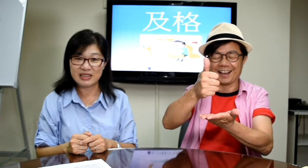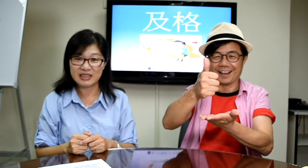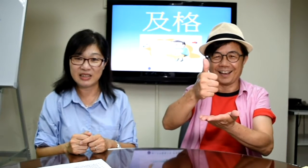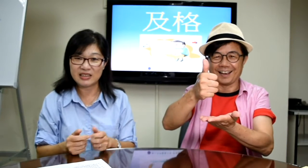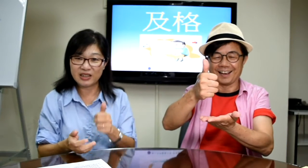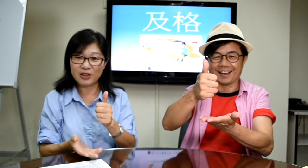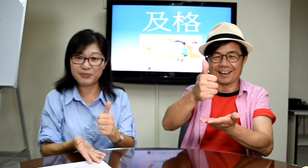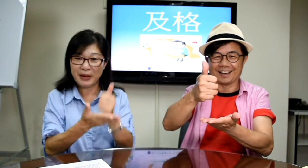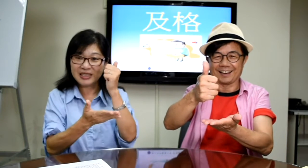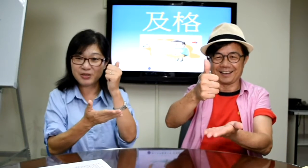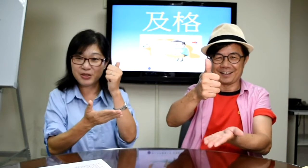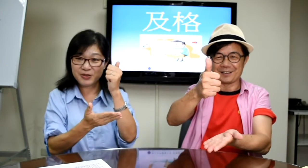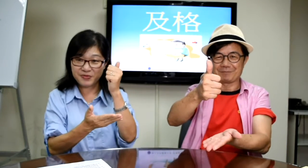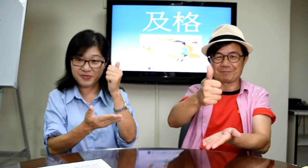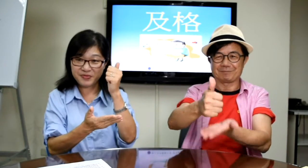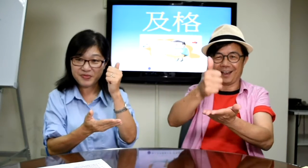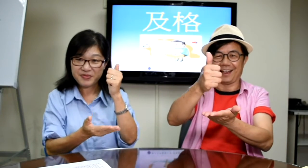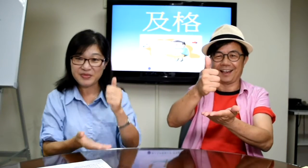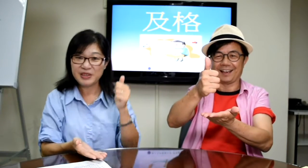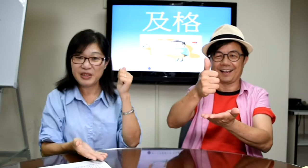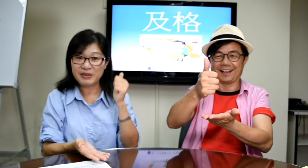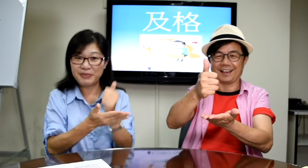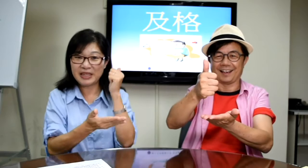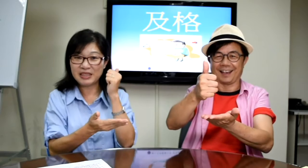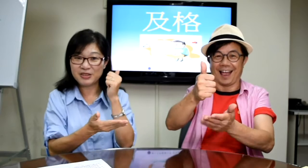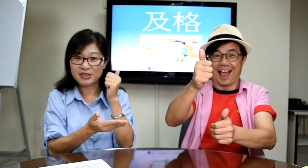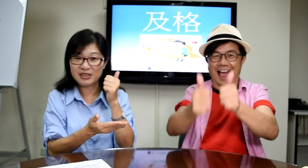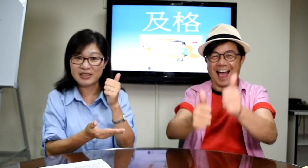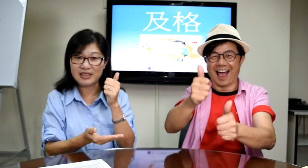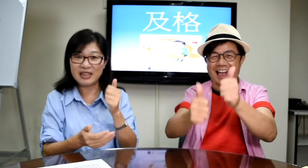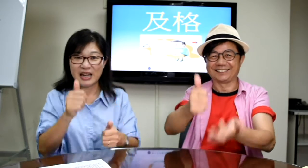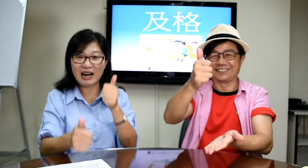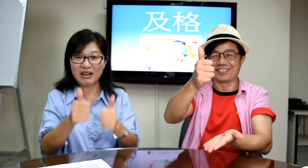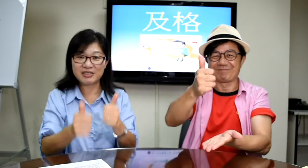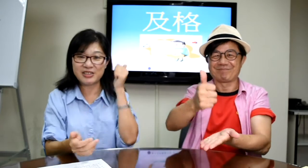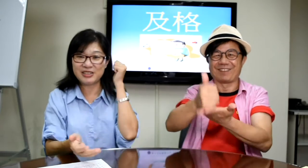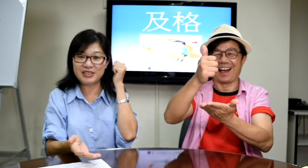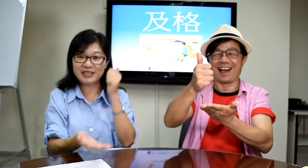好，成功，拍上去，拍上去，考试及格。